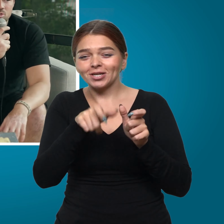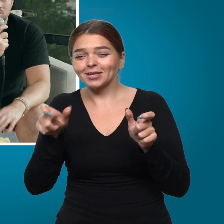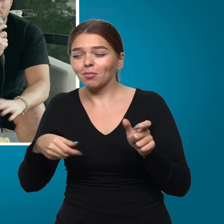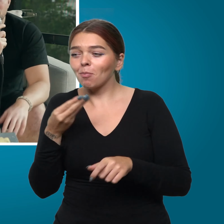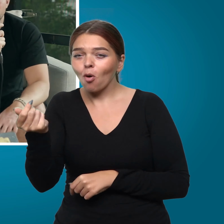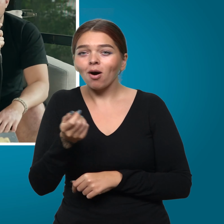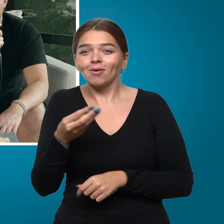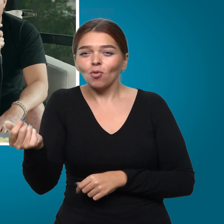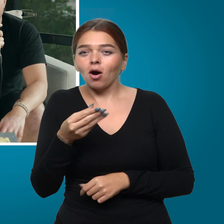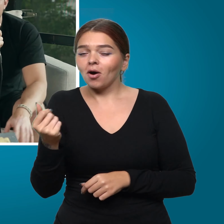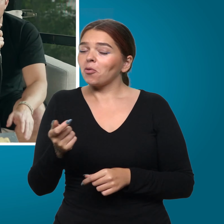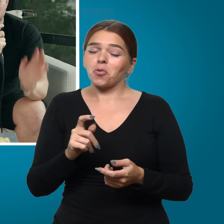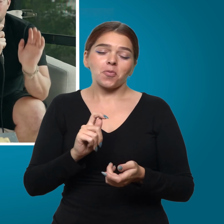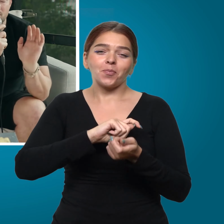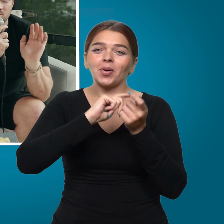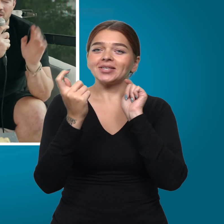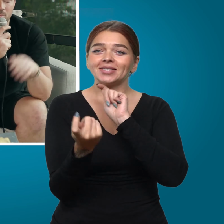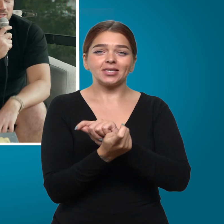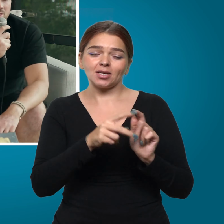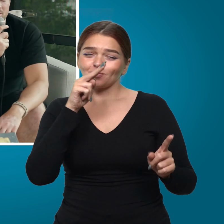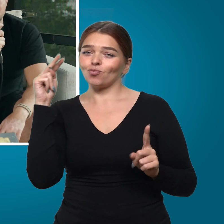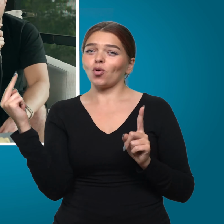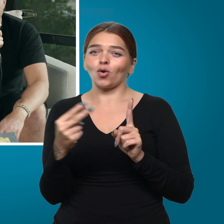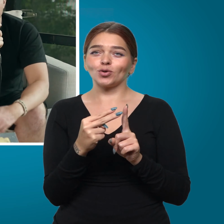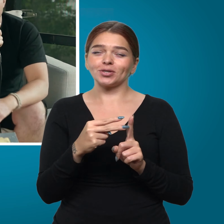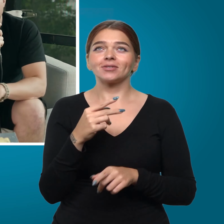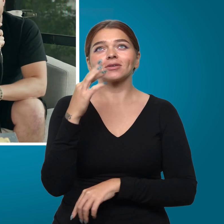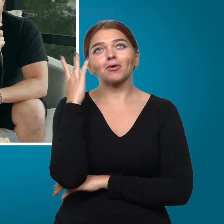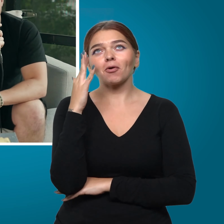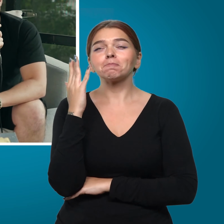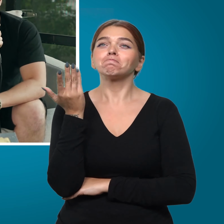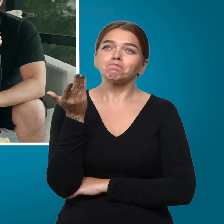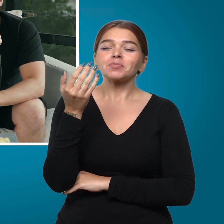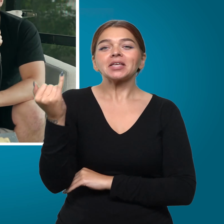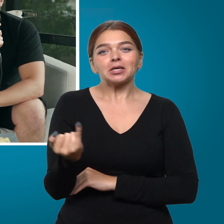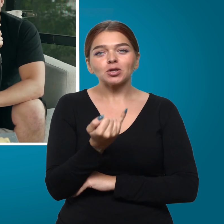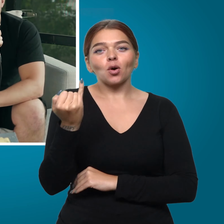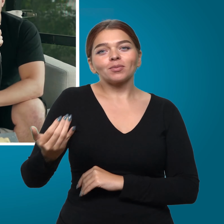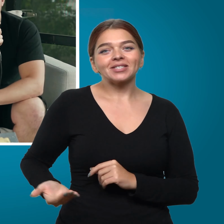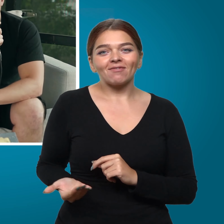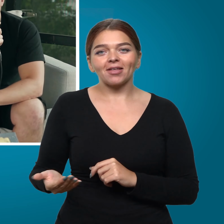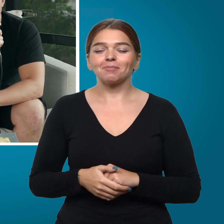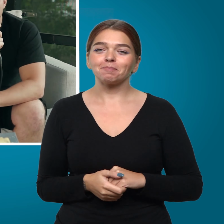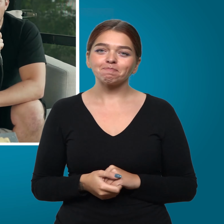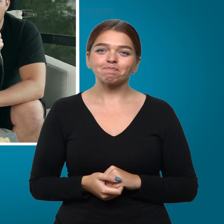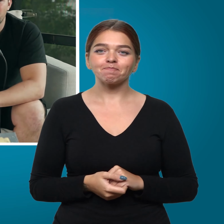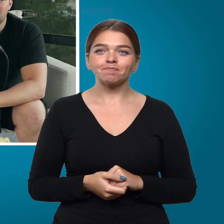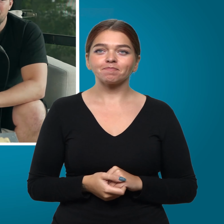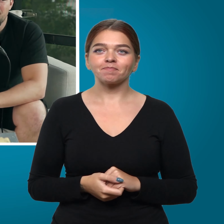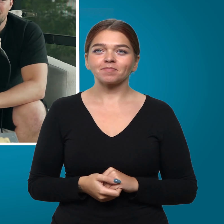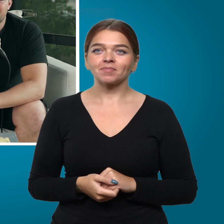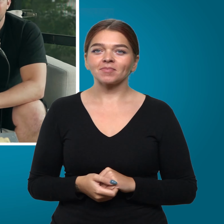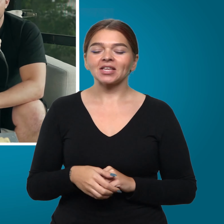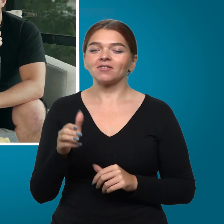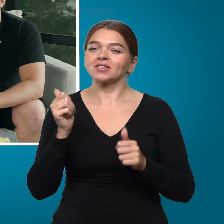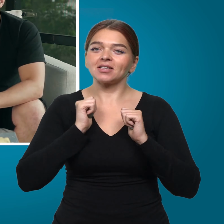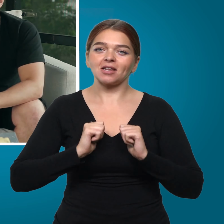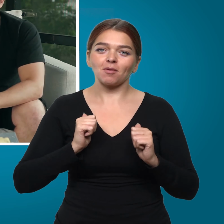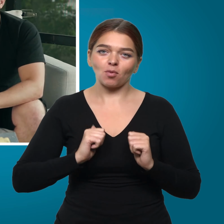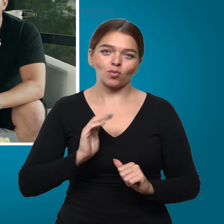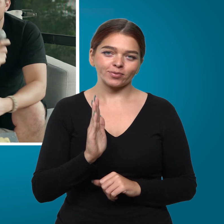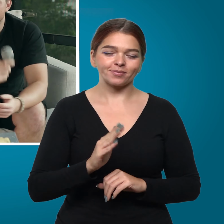už šildymą elektrą ir žinokit, viskas visai pasikeičia ir taip galvoju, visai įdomus tas gyvenimas kartais. Ir